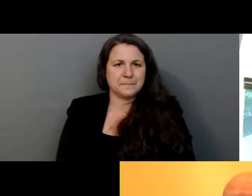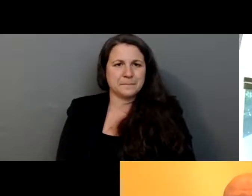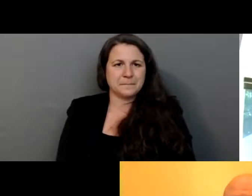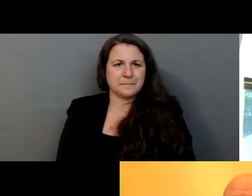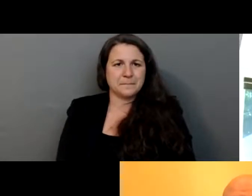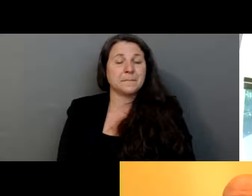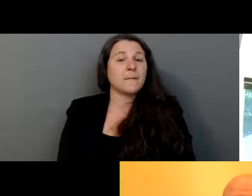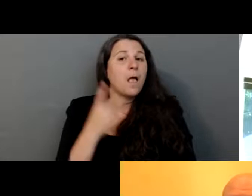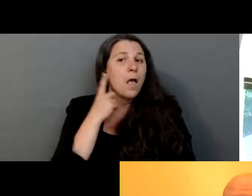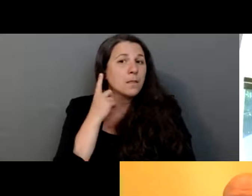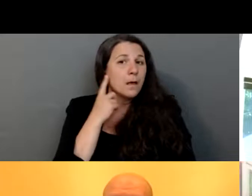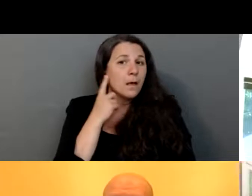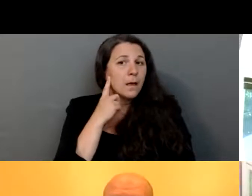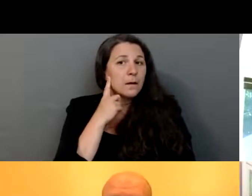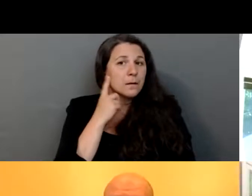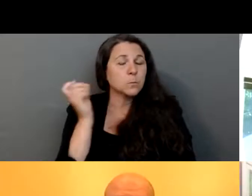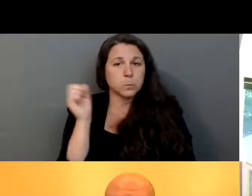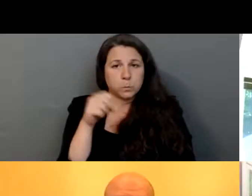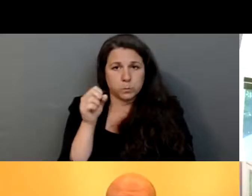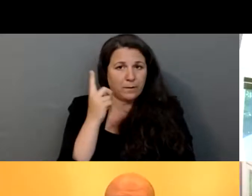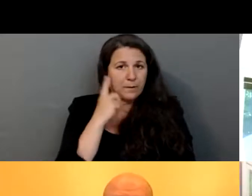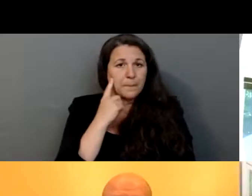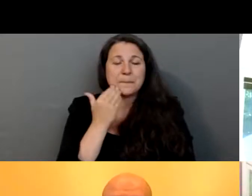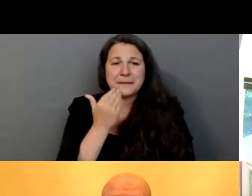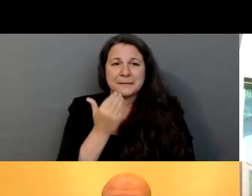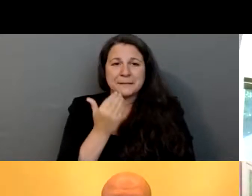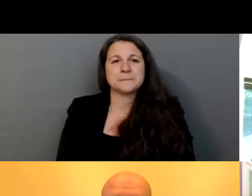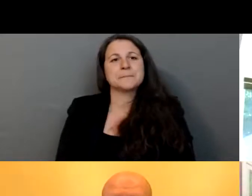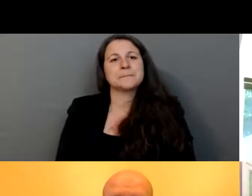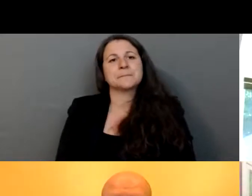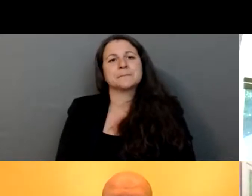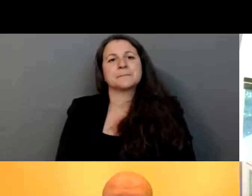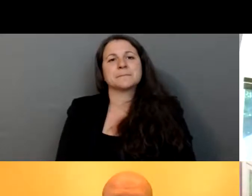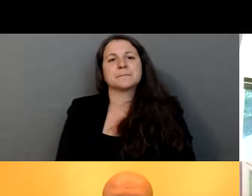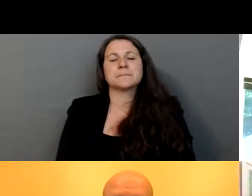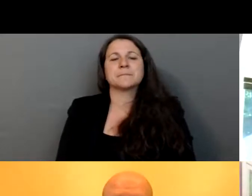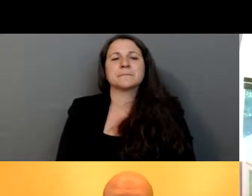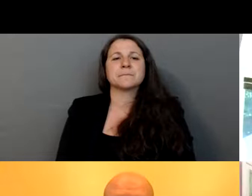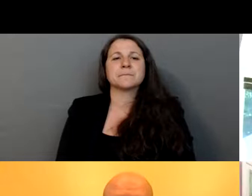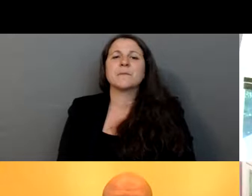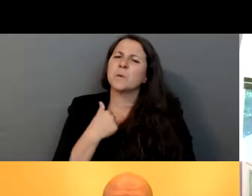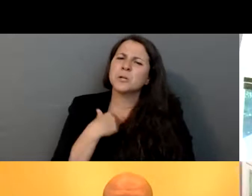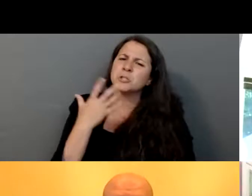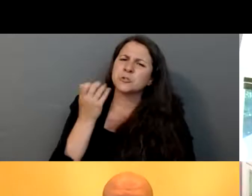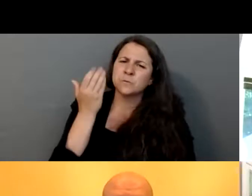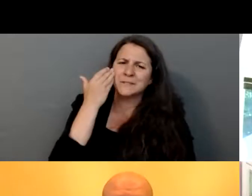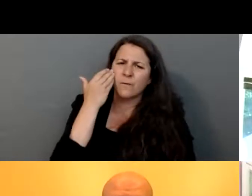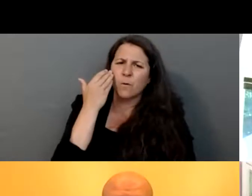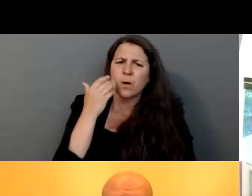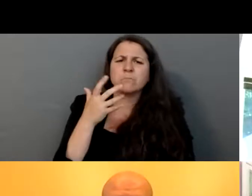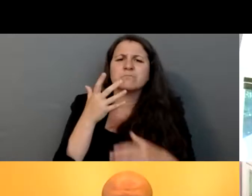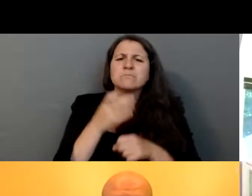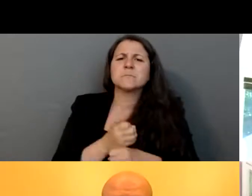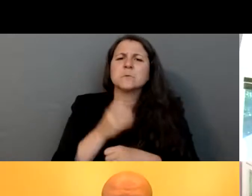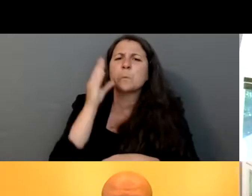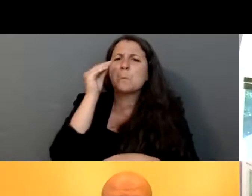Bon, est-ce qu'on m'entend? Oui, très bien. Merci. Je voulais savoir, en résumé, ce que le monsieur a eu